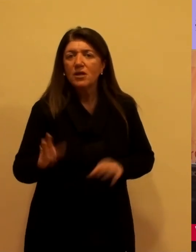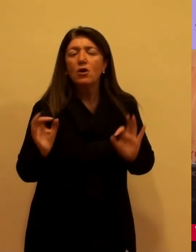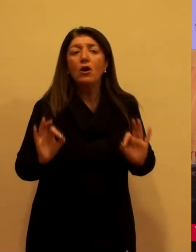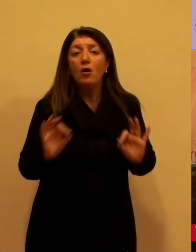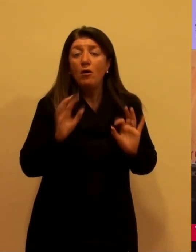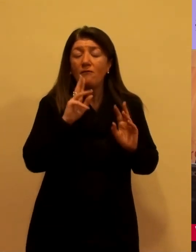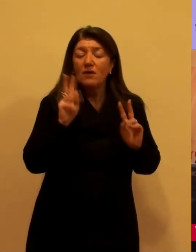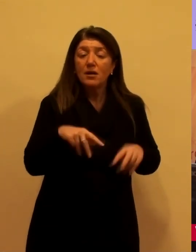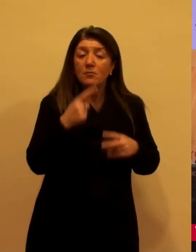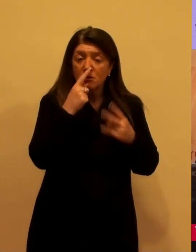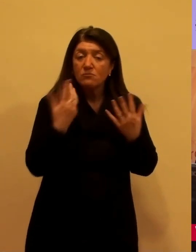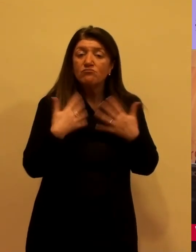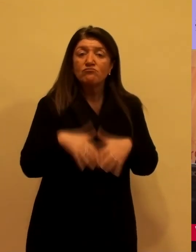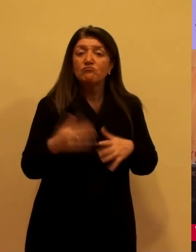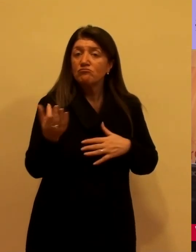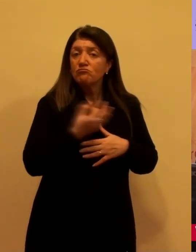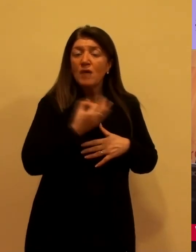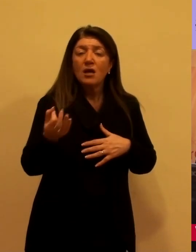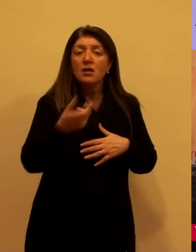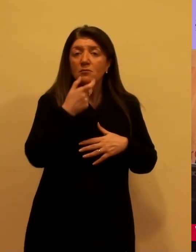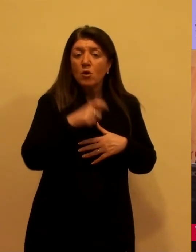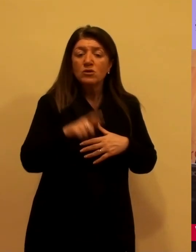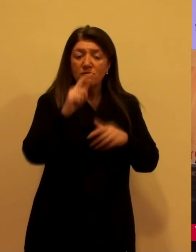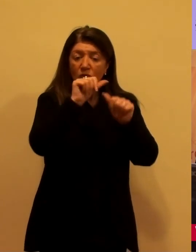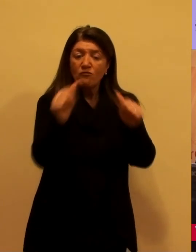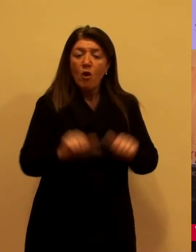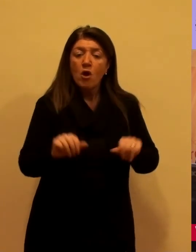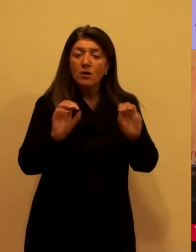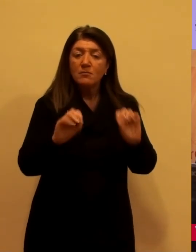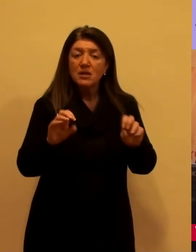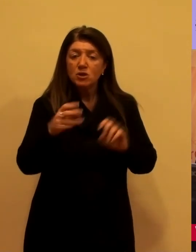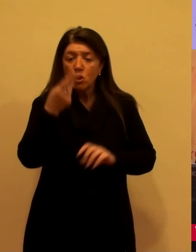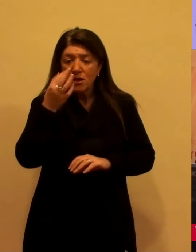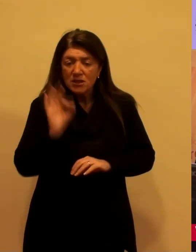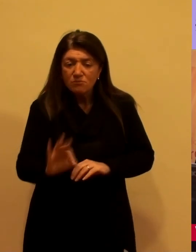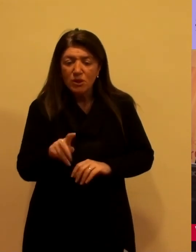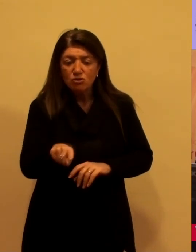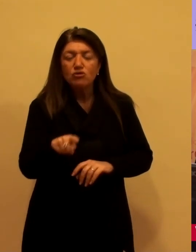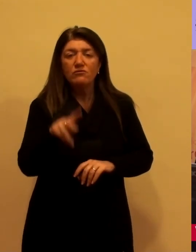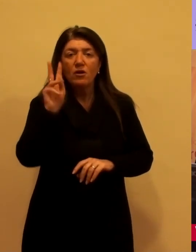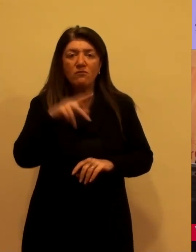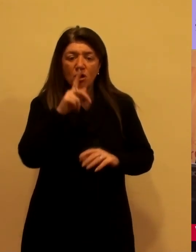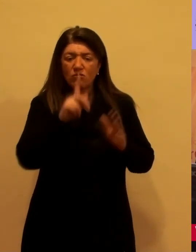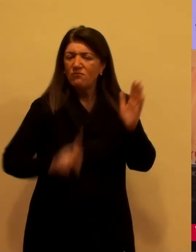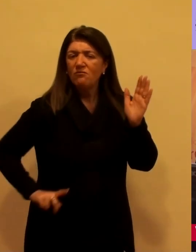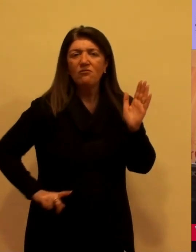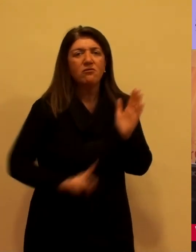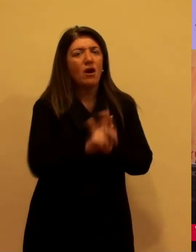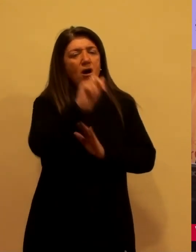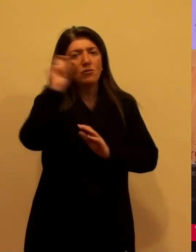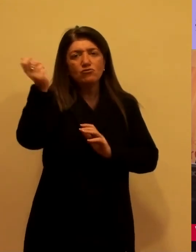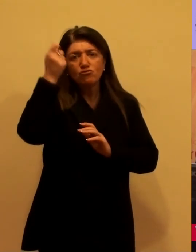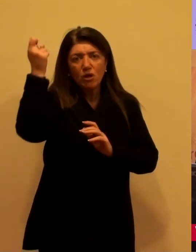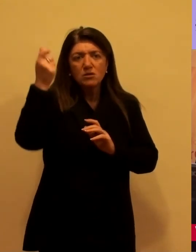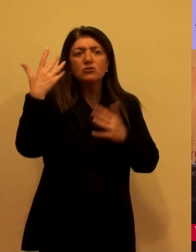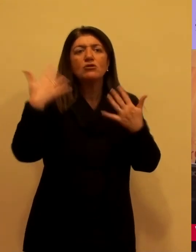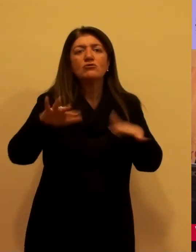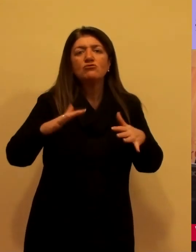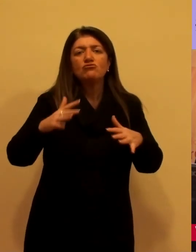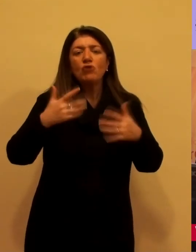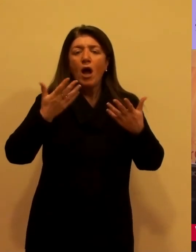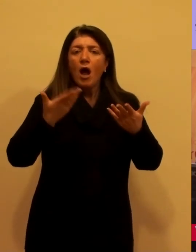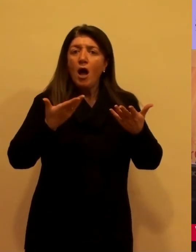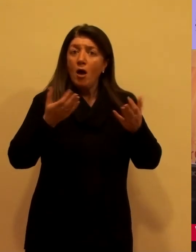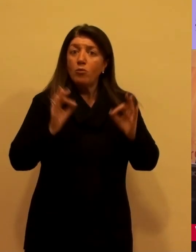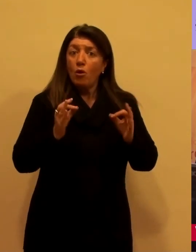perché queste attività di formazione specifiche hanno riscosso grande successo e abbiamo avuto addirittura ospiti